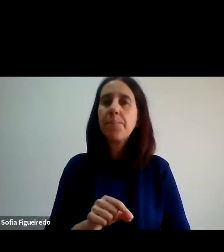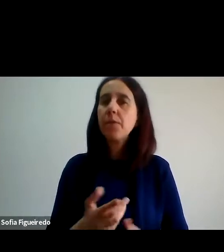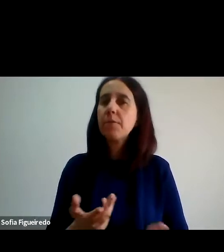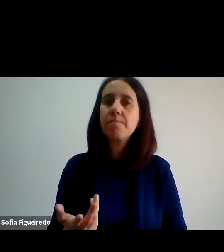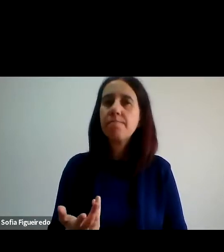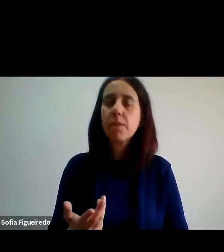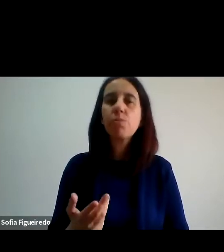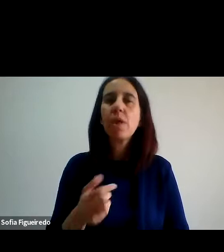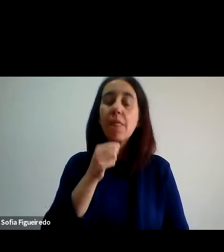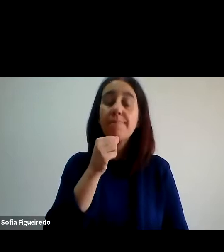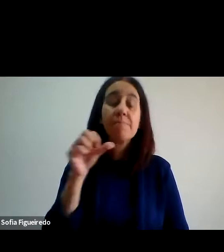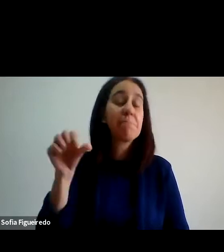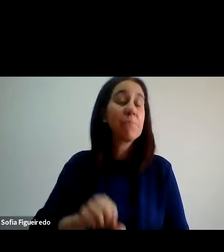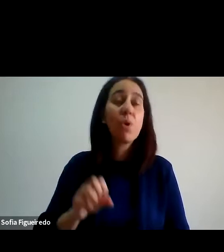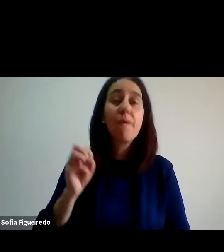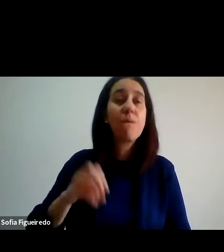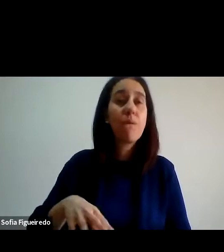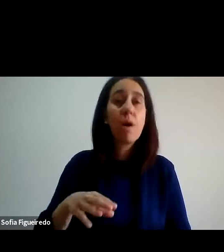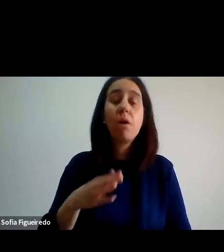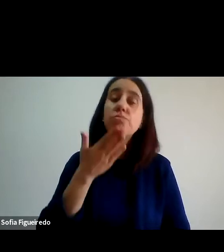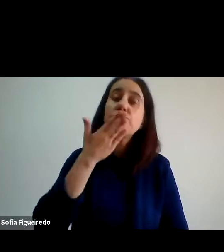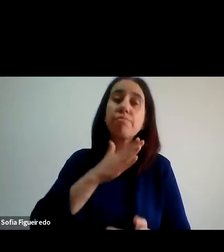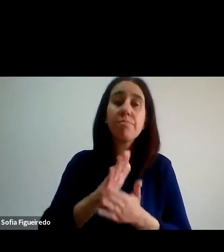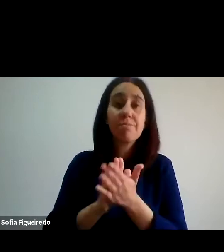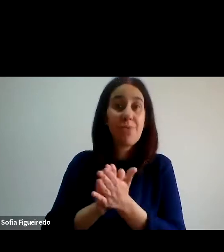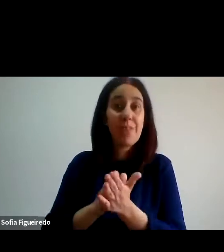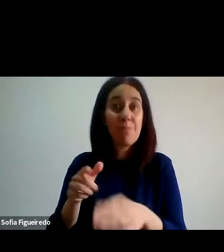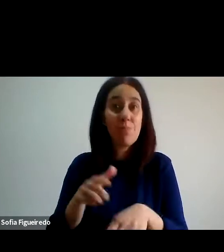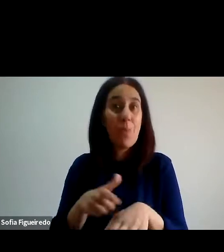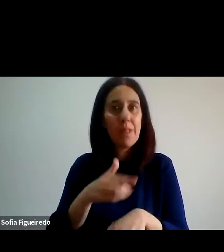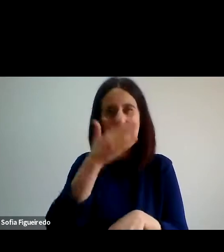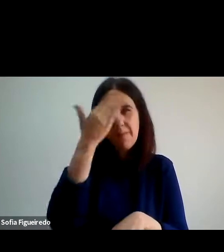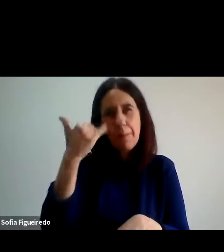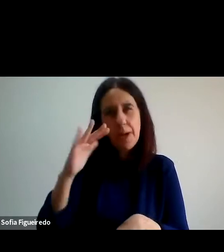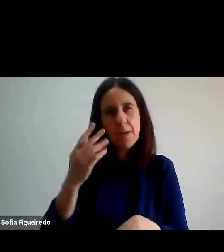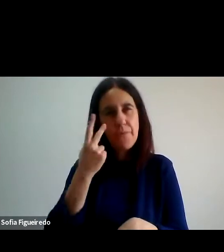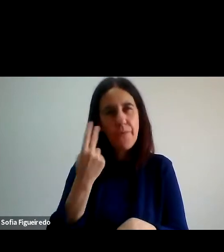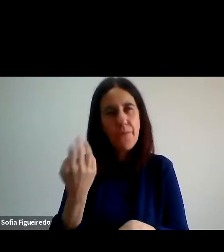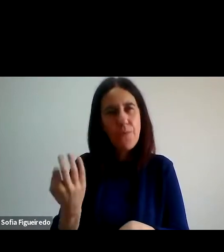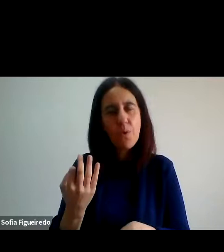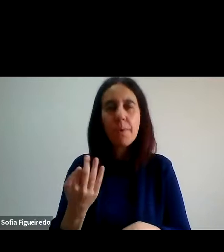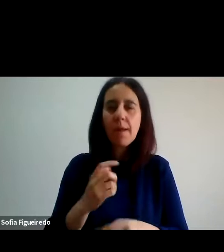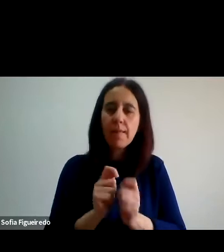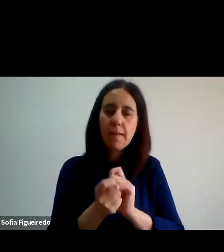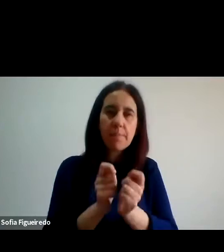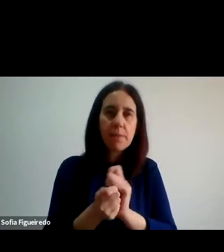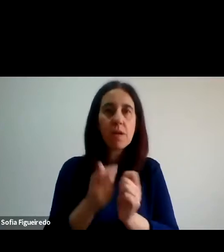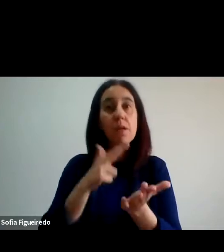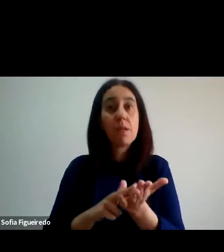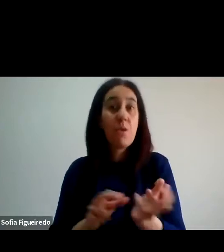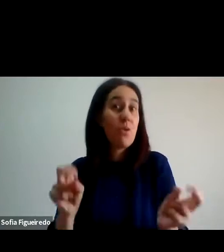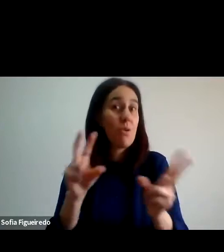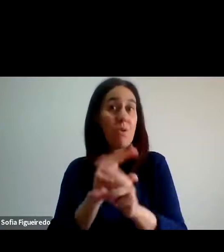às vezes pelos piores motivos, também tirar algum partido do que foi este momento mais difícil em que vivemos, para nos adaptarmos a uma nova realidade, essa é